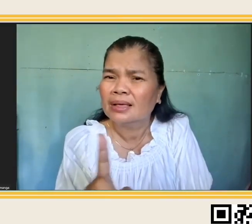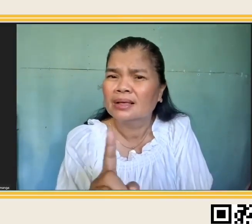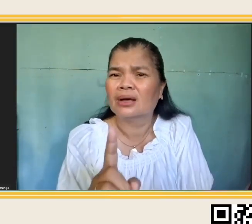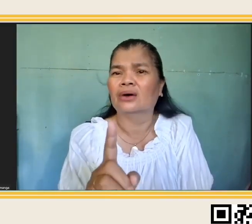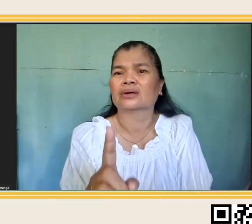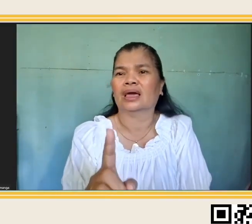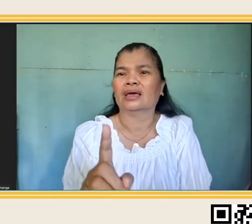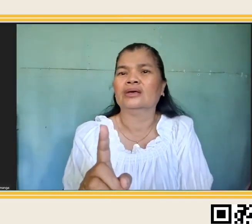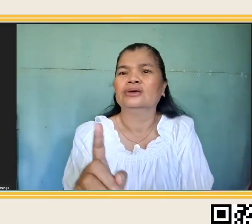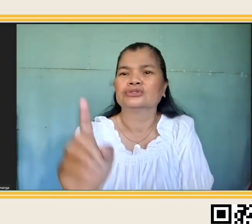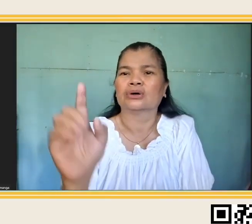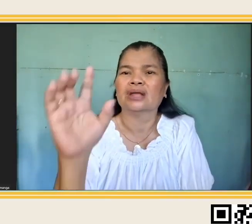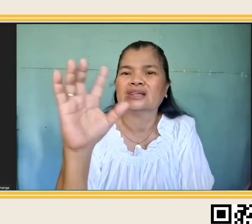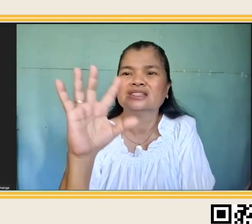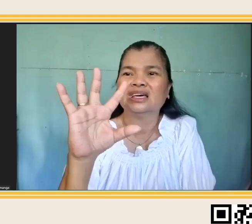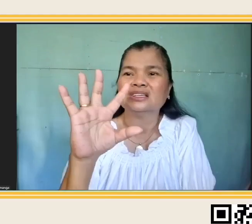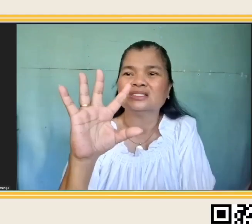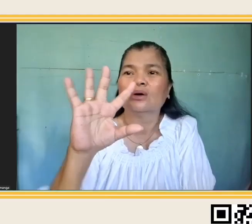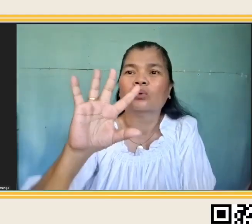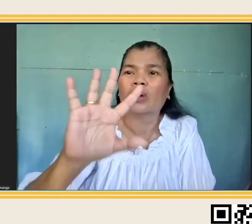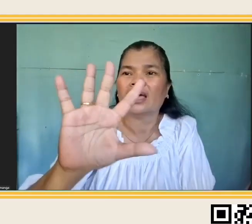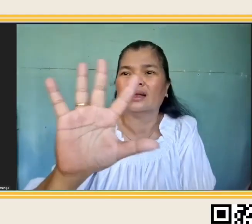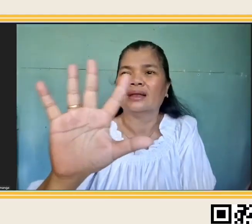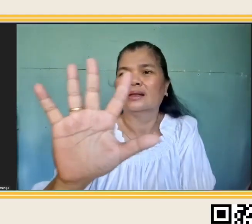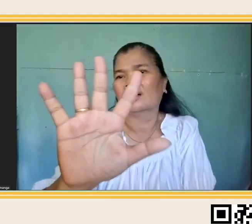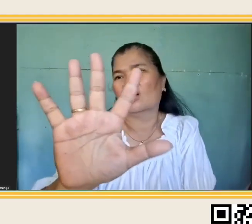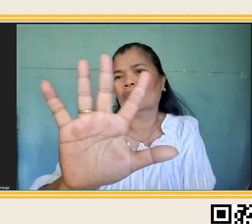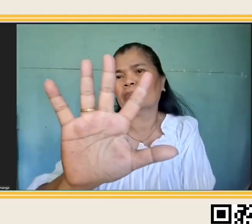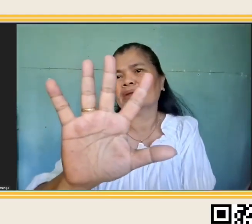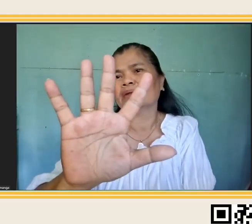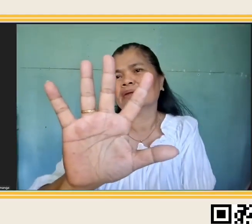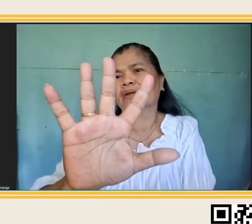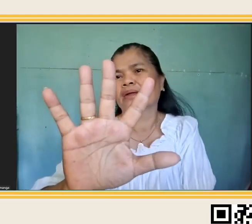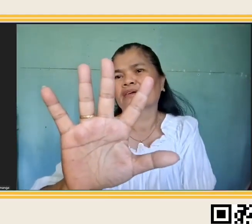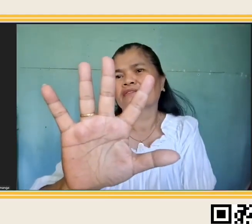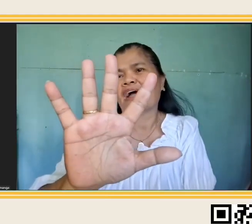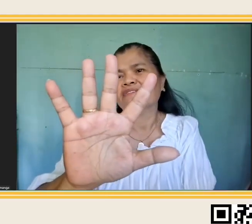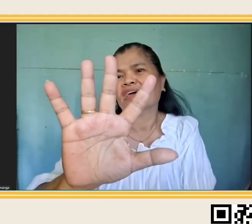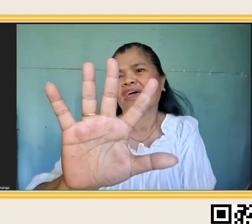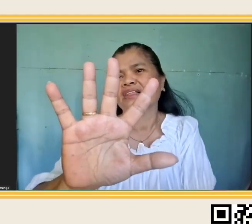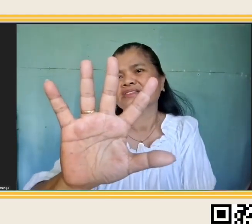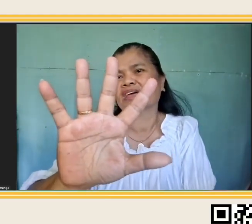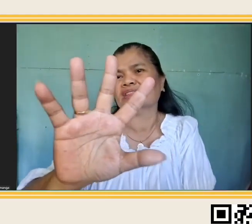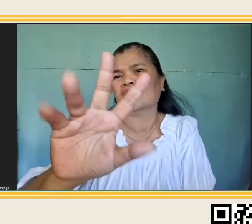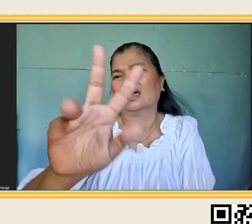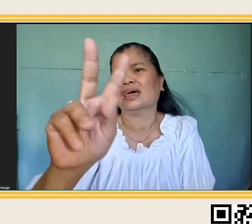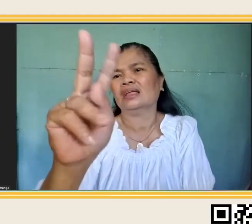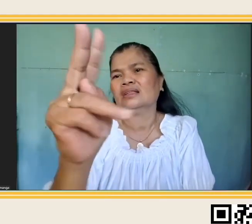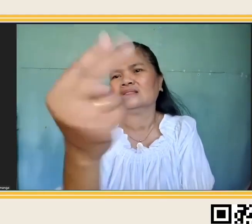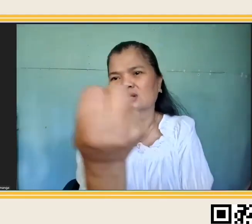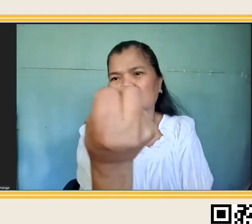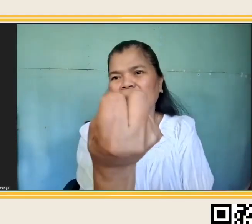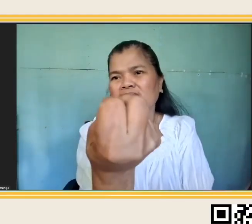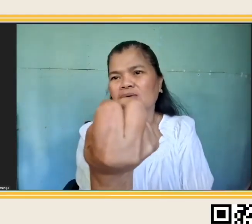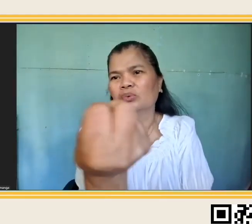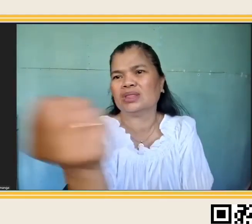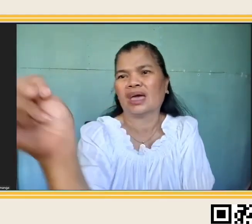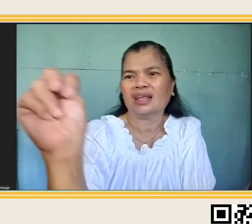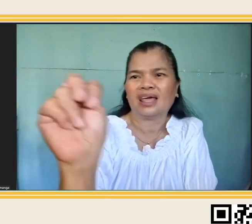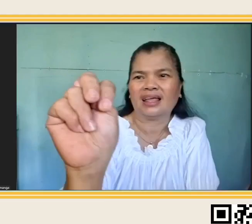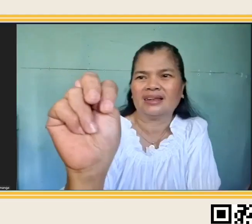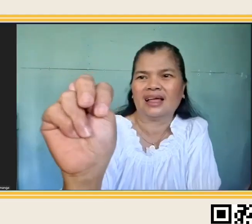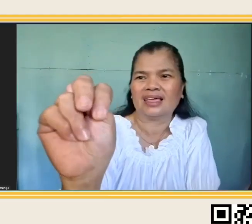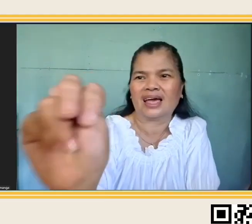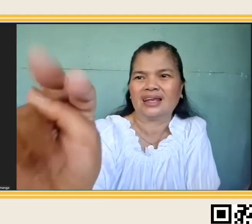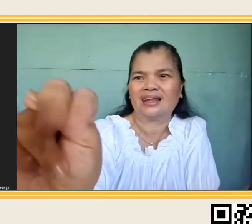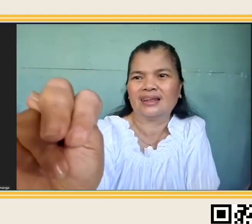say? Okay. So next is when. Open 5 hands and then turn with the